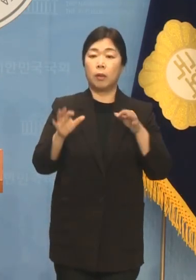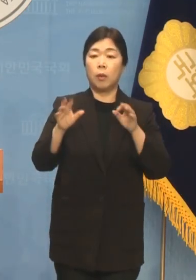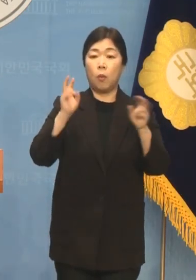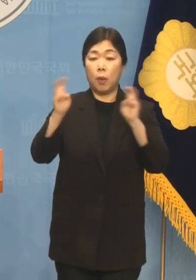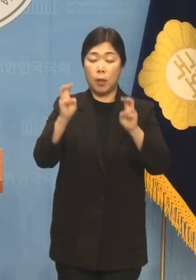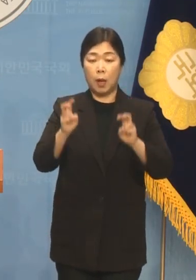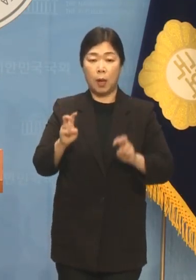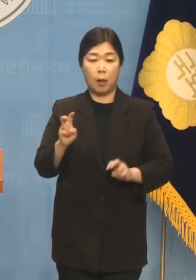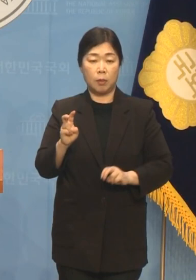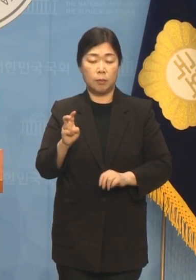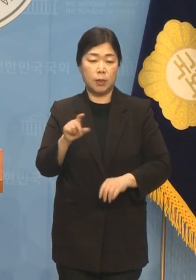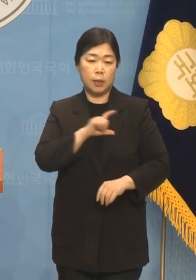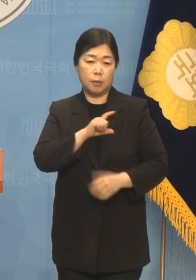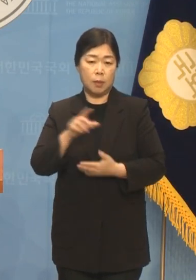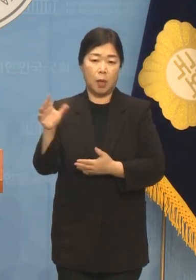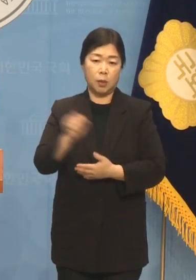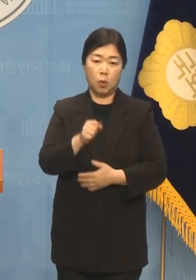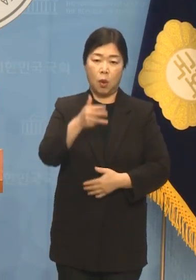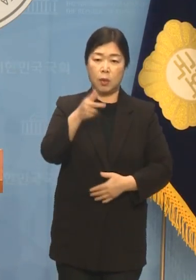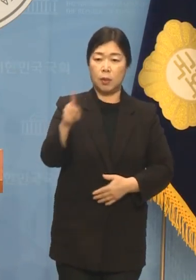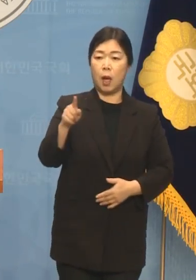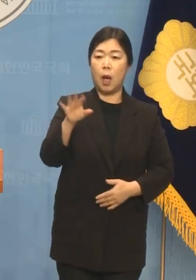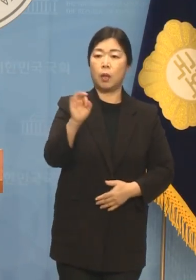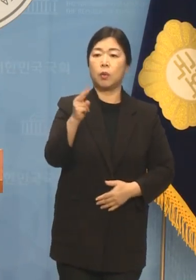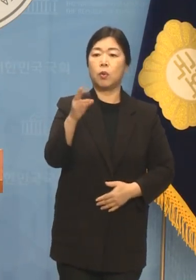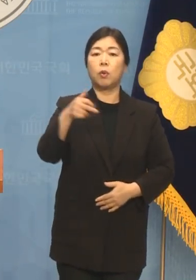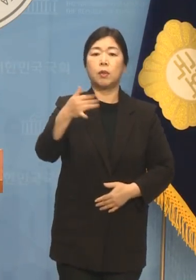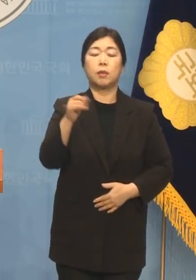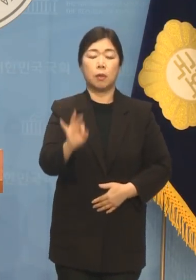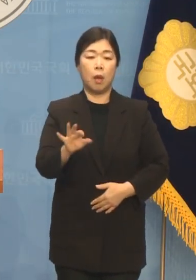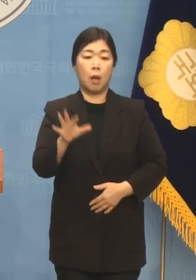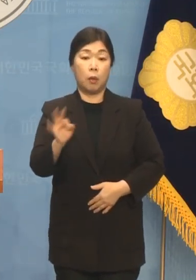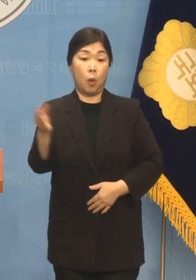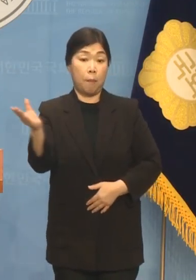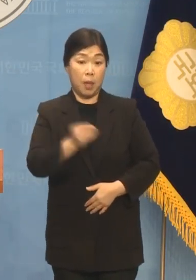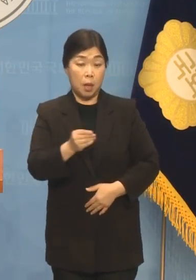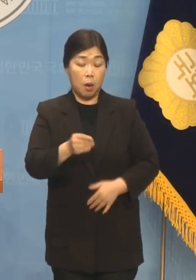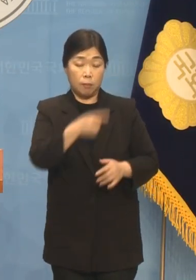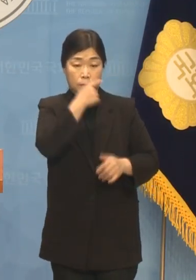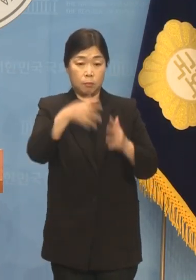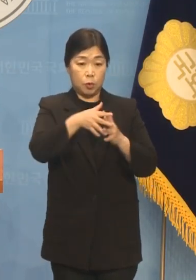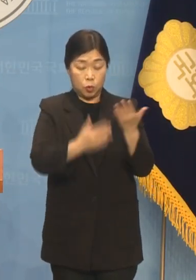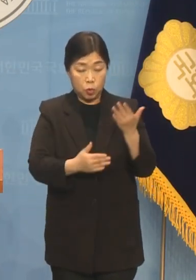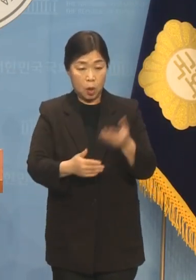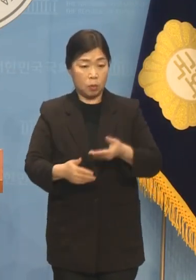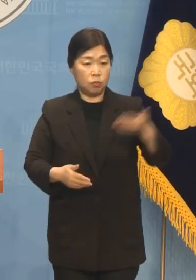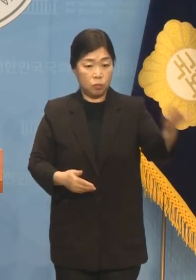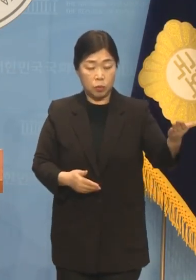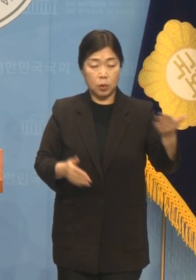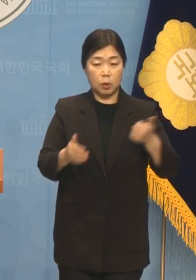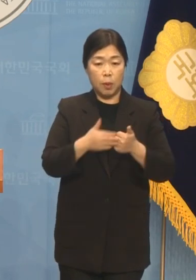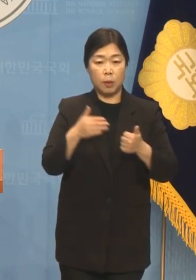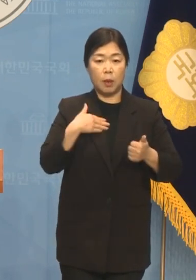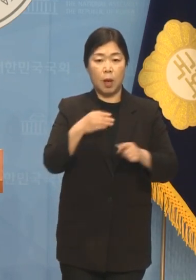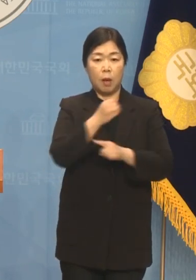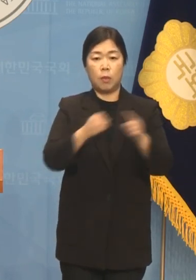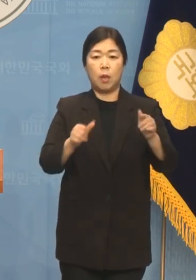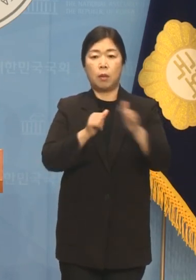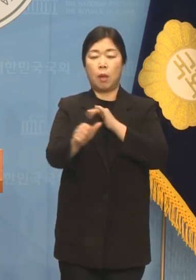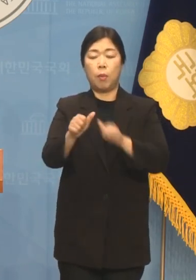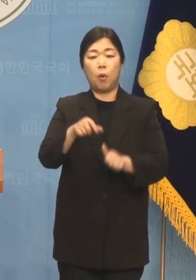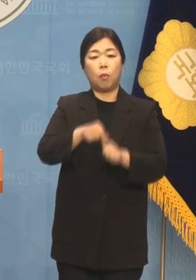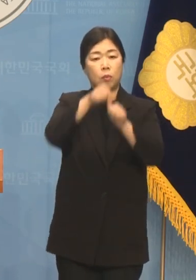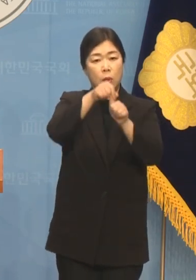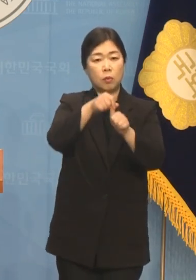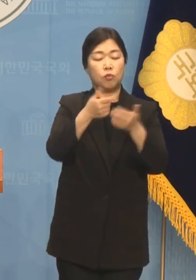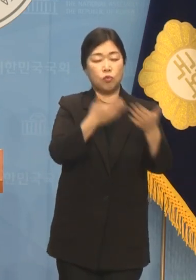명의의 차용증을 작성하여 주면서 이를 근거로 비례대표 공천 및 자신의 입당식 행사를 진행해